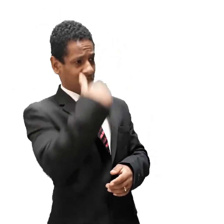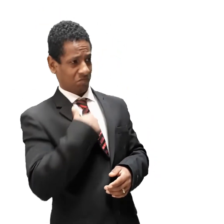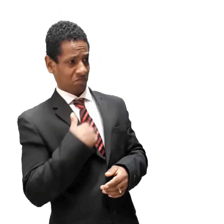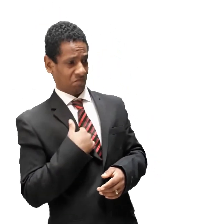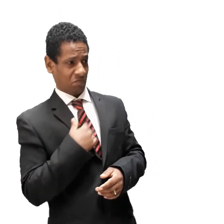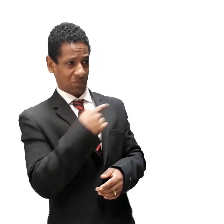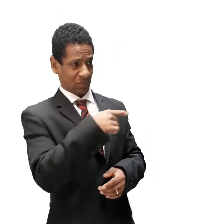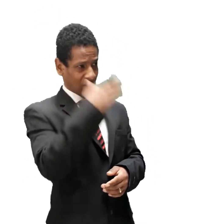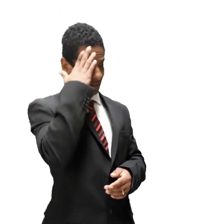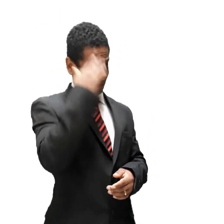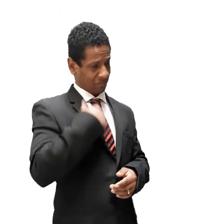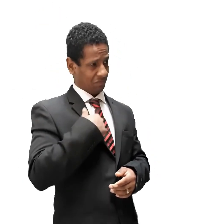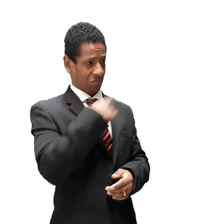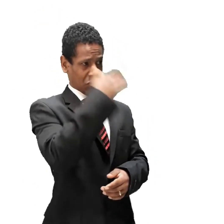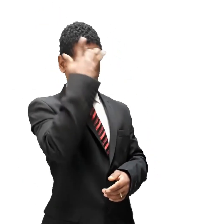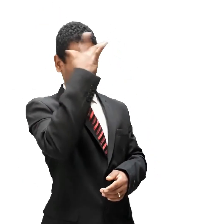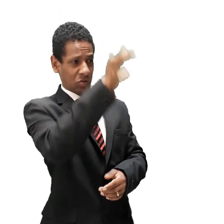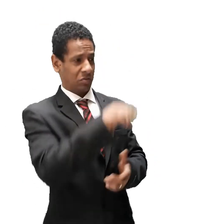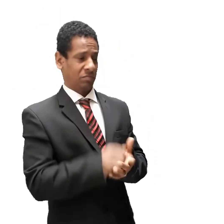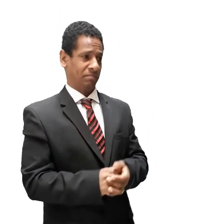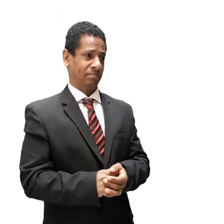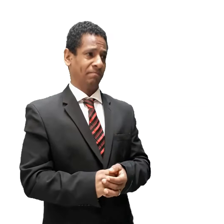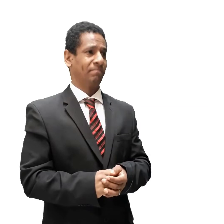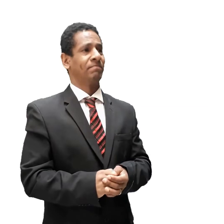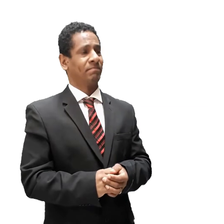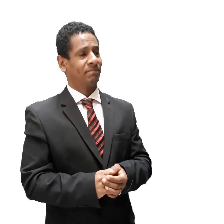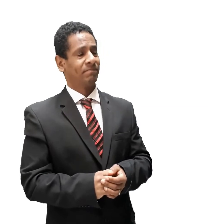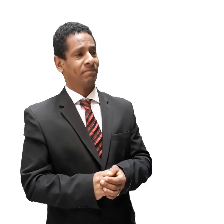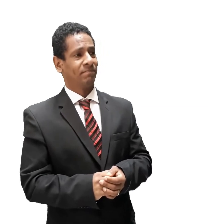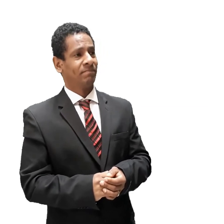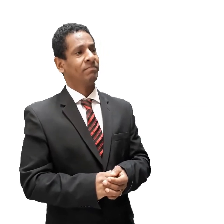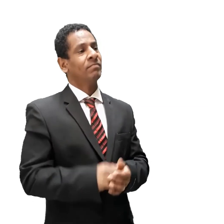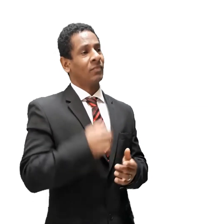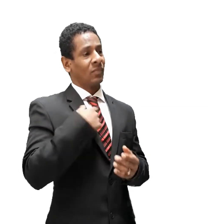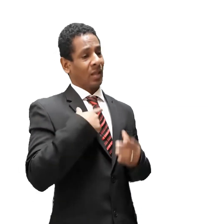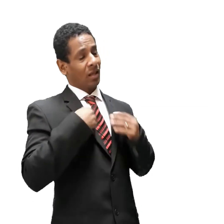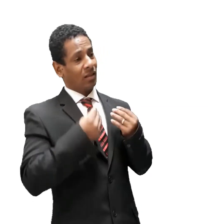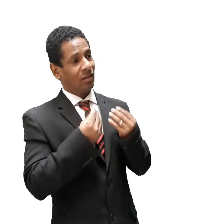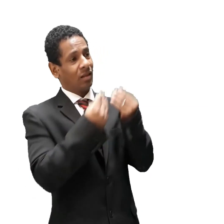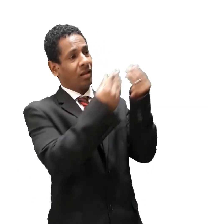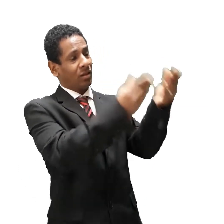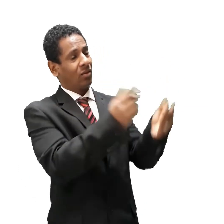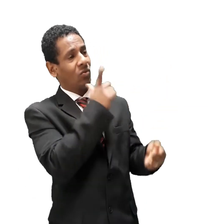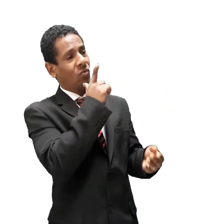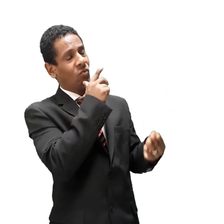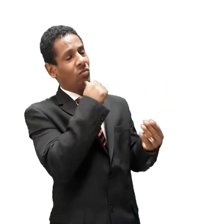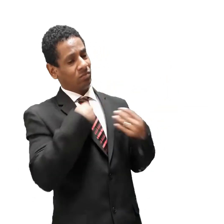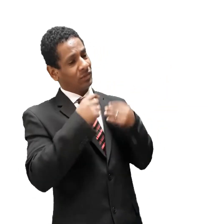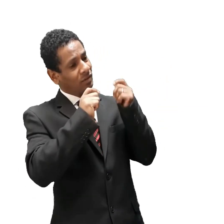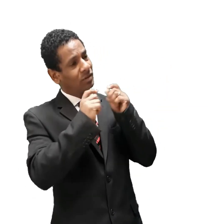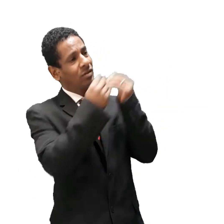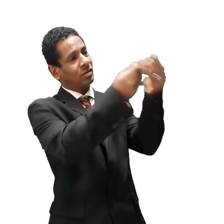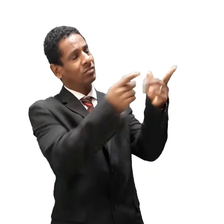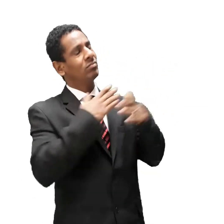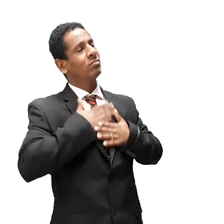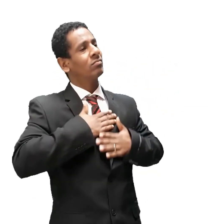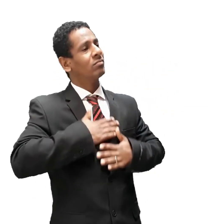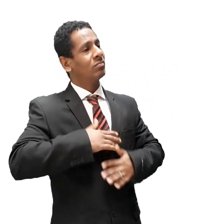conheceras o dom de Deus, e quem é que te diz, dá-me de beber, ele te daria água viva.